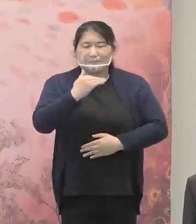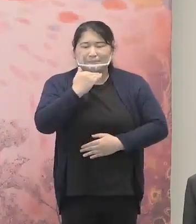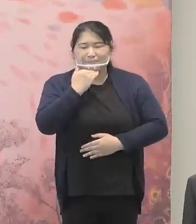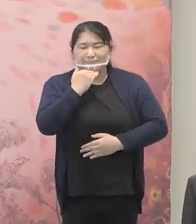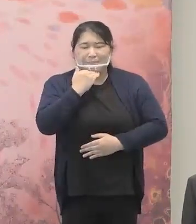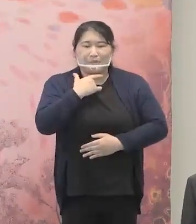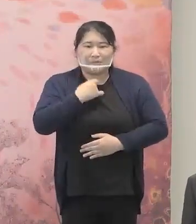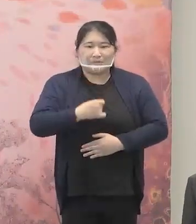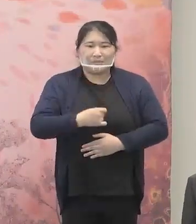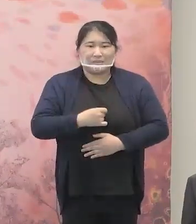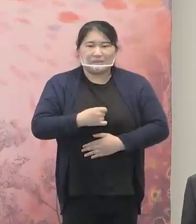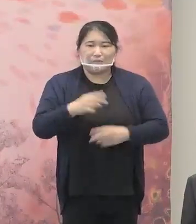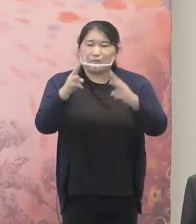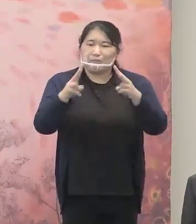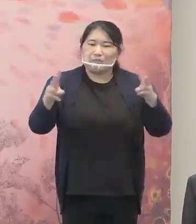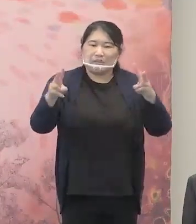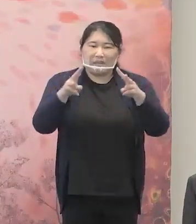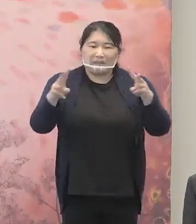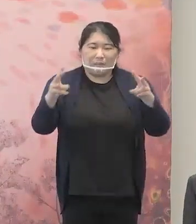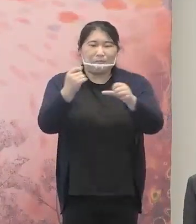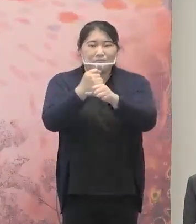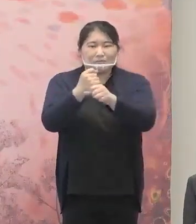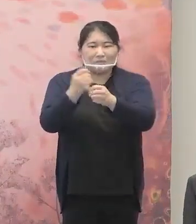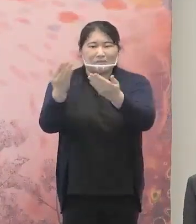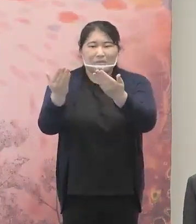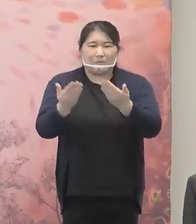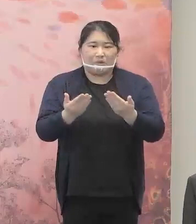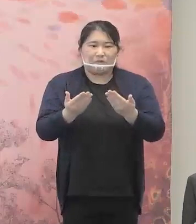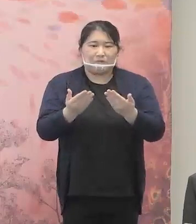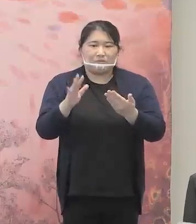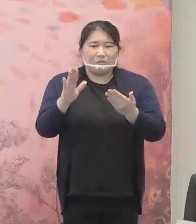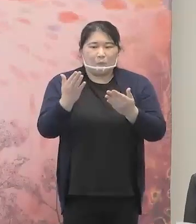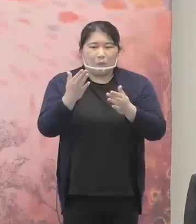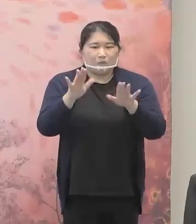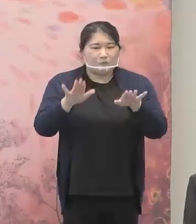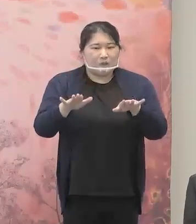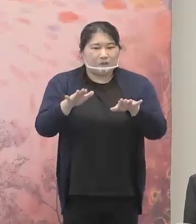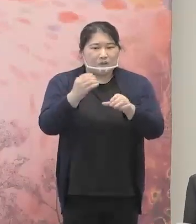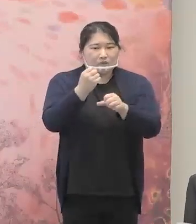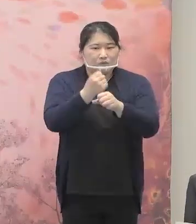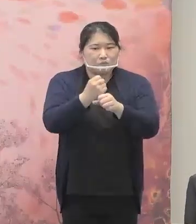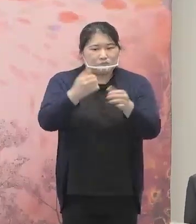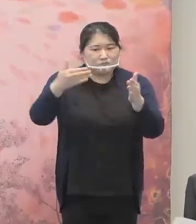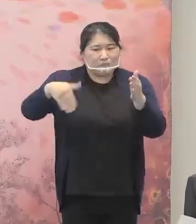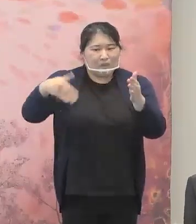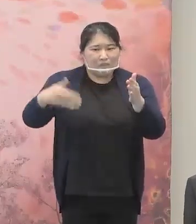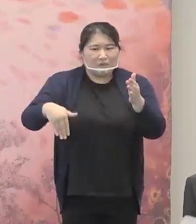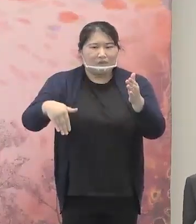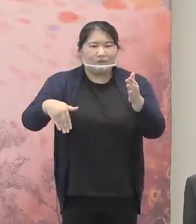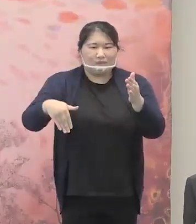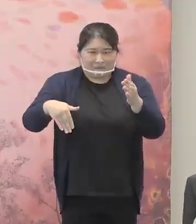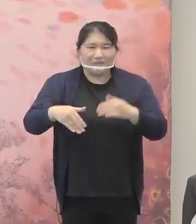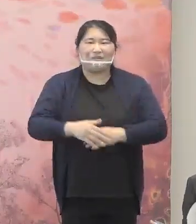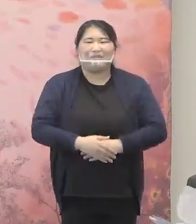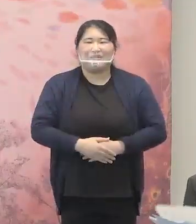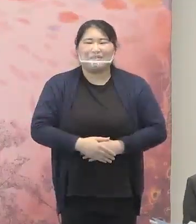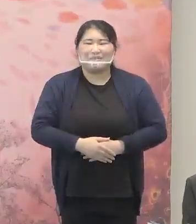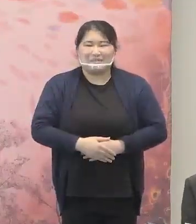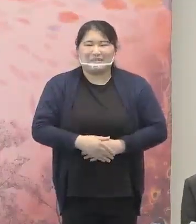番組テーマソングも GMU さんがお作りいただけるということですが、まだ作っていると聞いてますので、まだ完成形聞いておりません